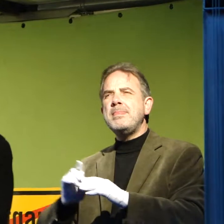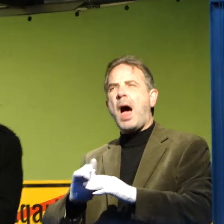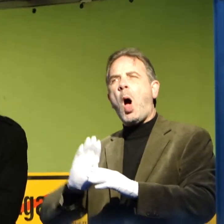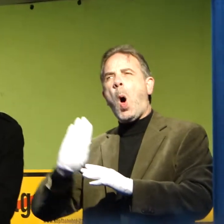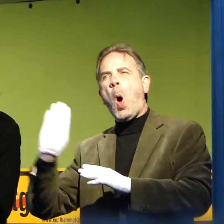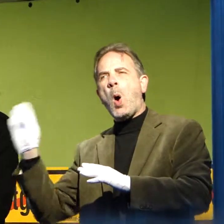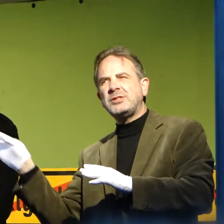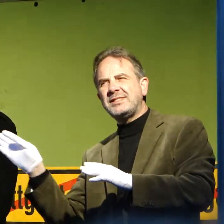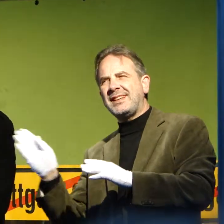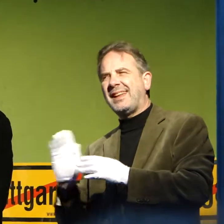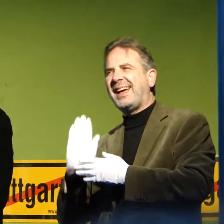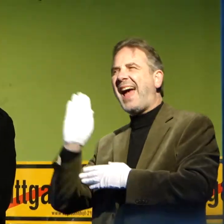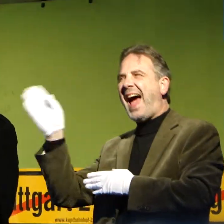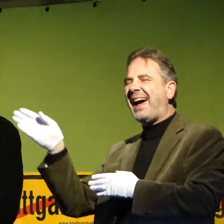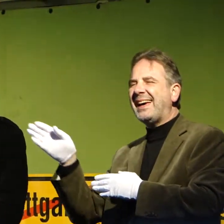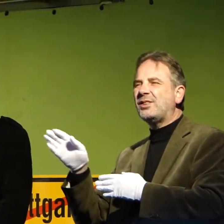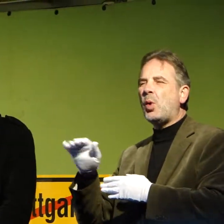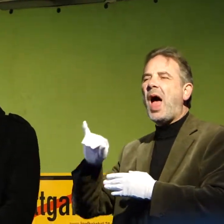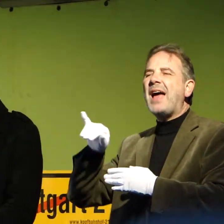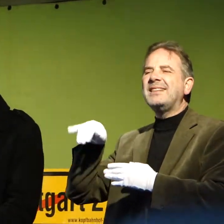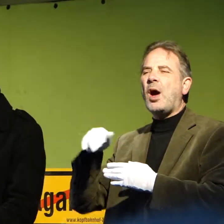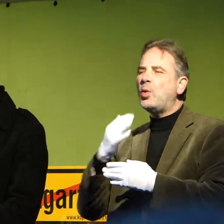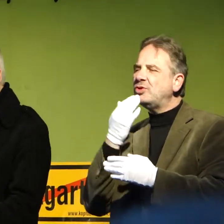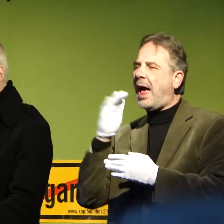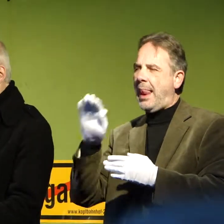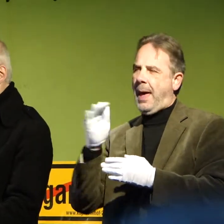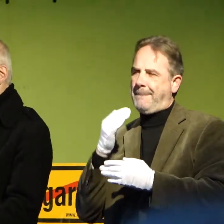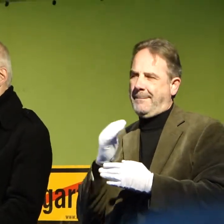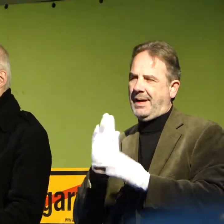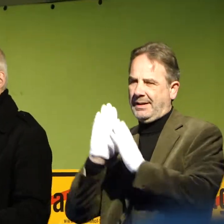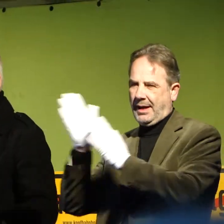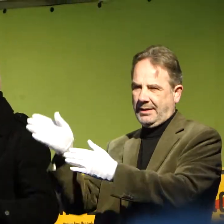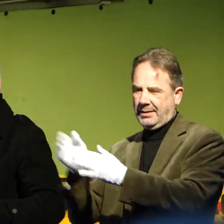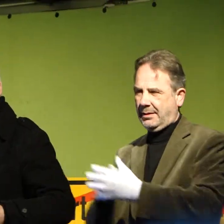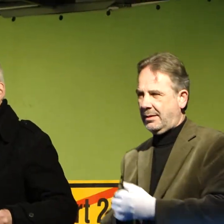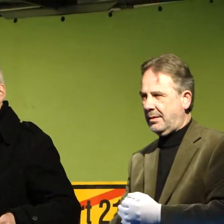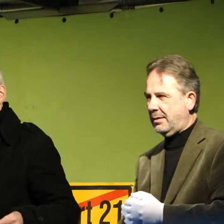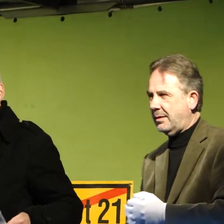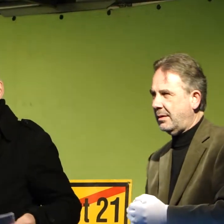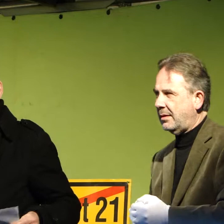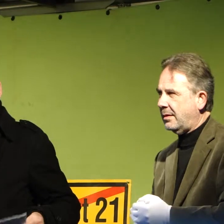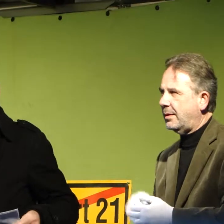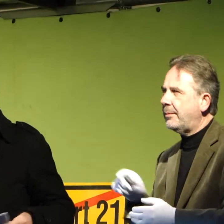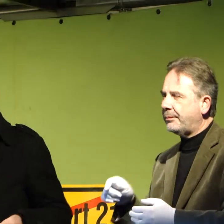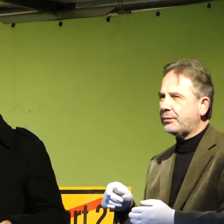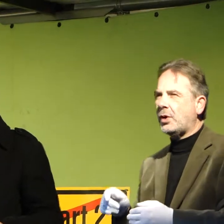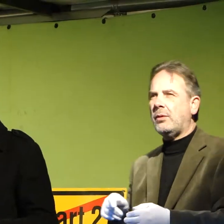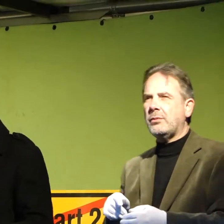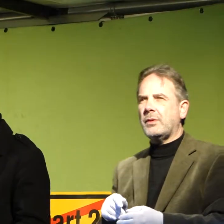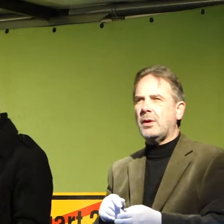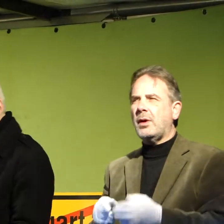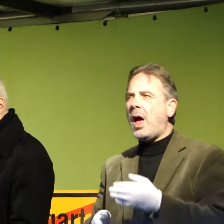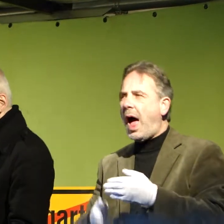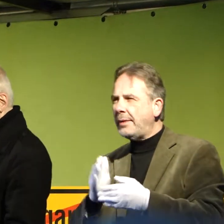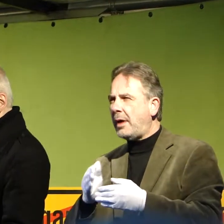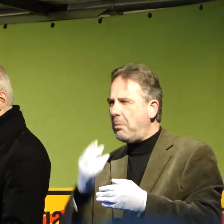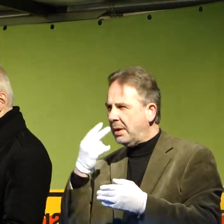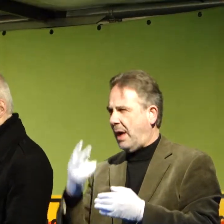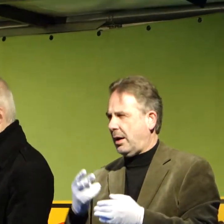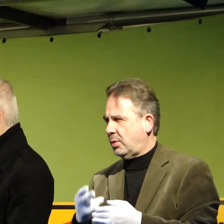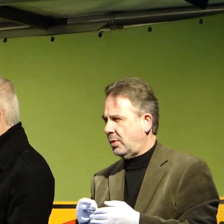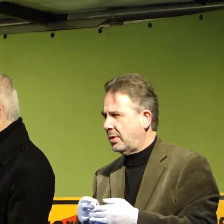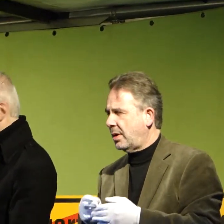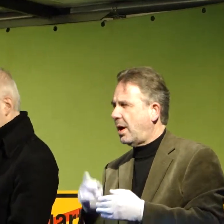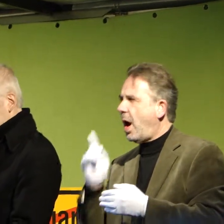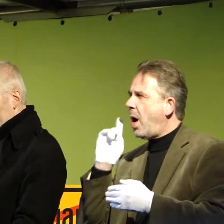Richtung Jerusalem orientiert waren. Und wenn Sie, ich komme jetzt auch zum Ende mit dieser Betrachtung, und wenn Sie